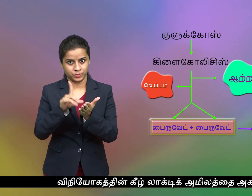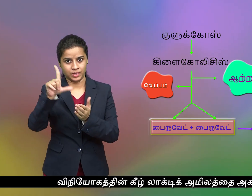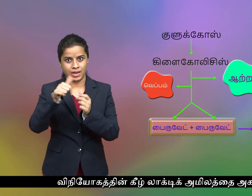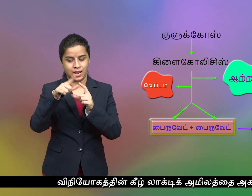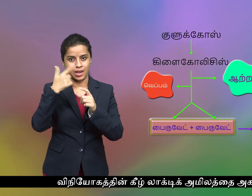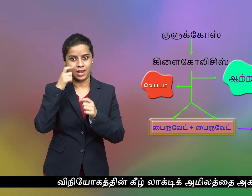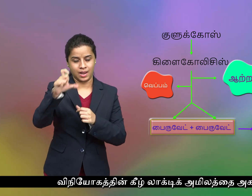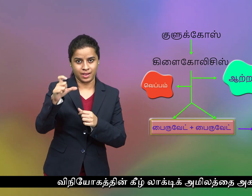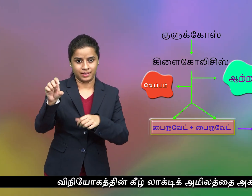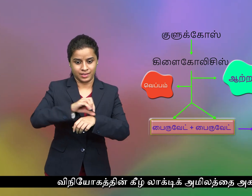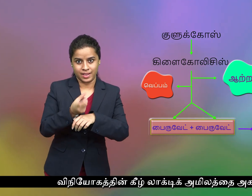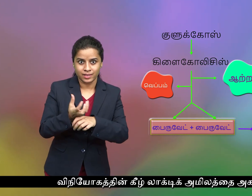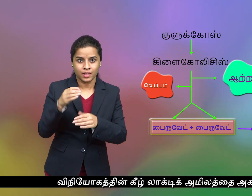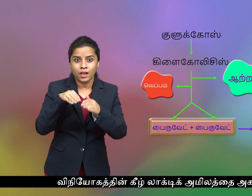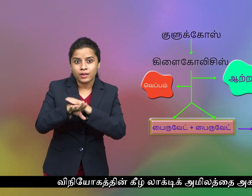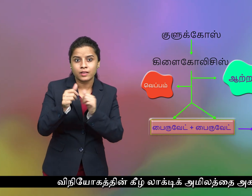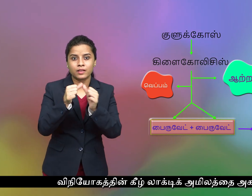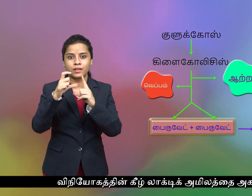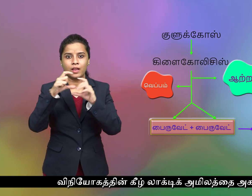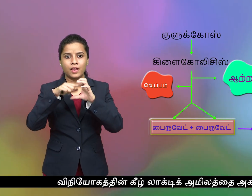விநியோகத்தின் கீழ் லாக்டிக் அமிலத்தை அகற்ற முடியும்.